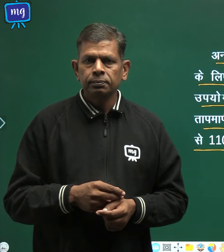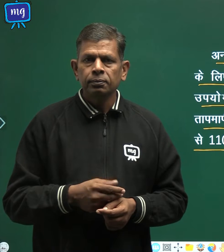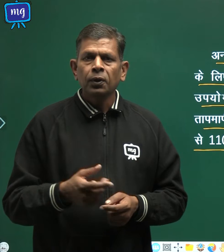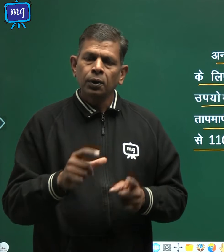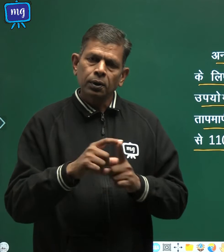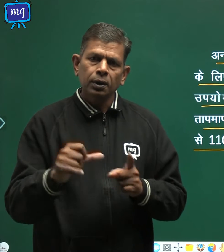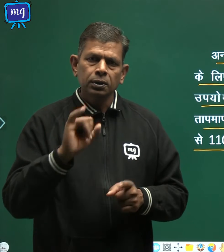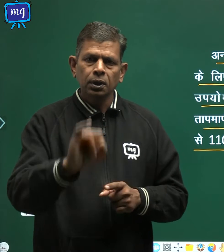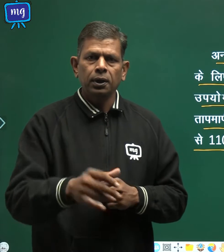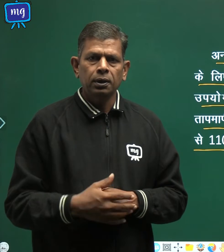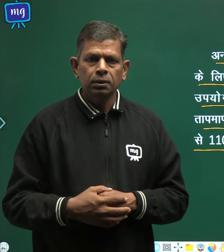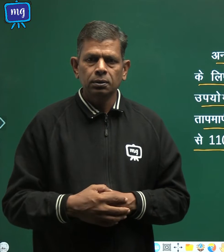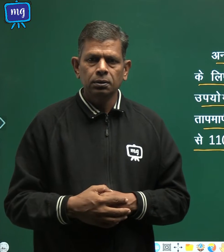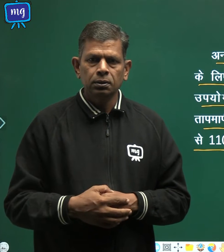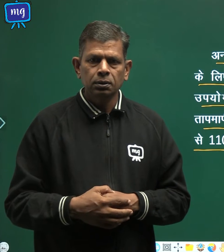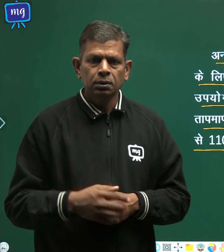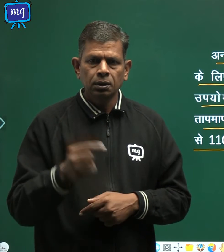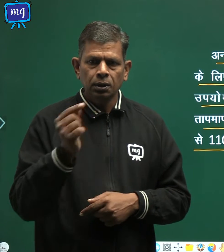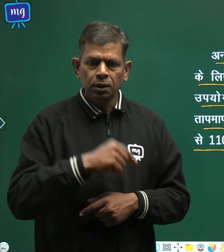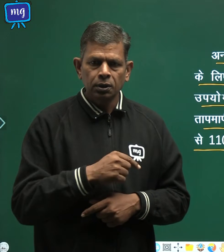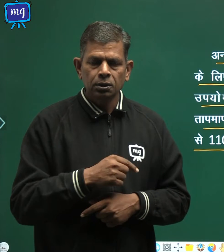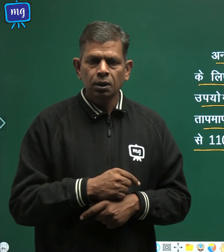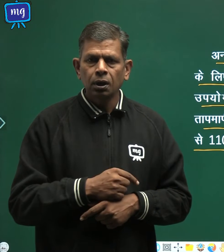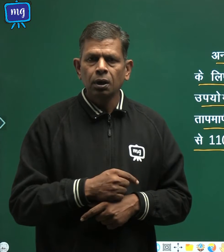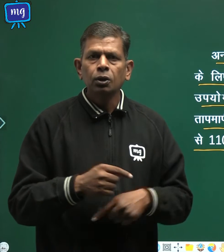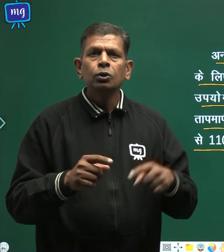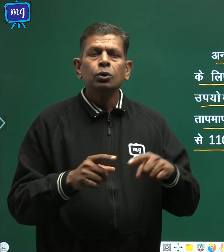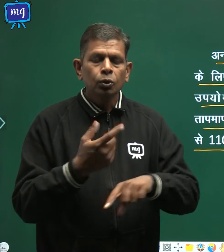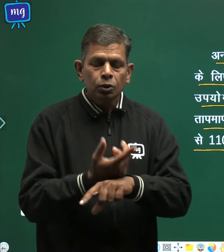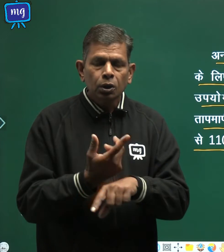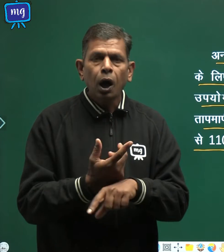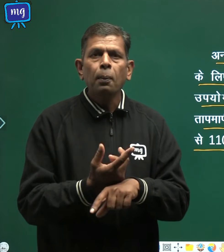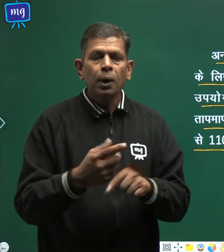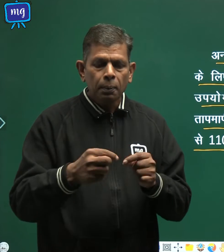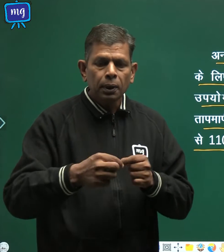किया जाता है। इसका ताप परिसर